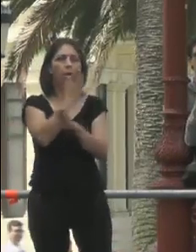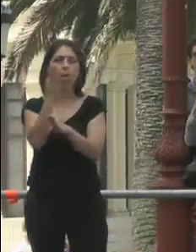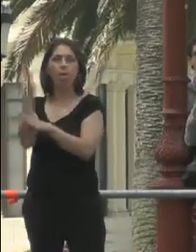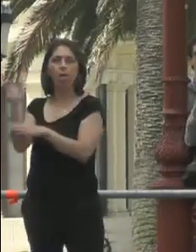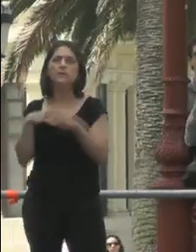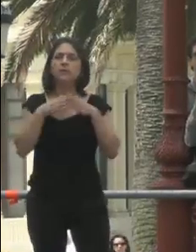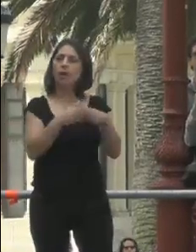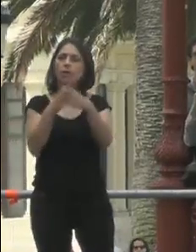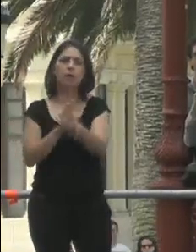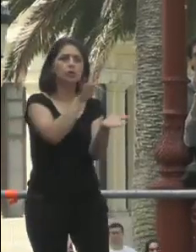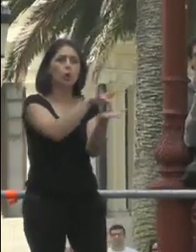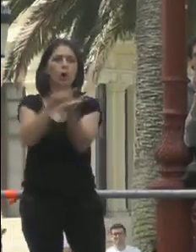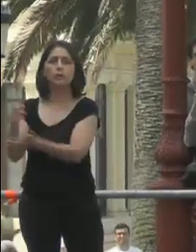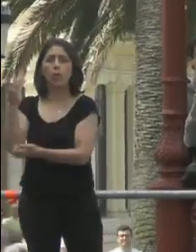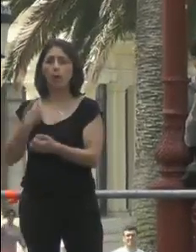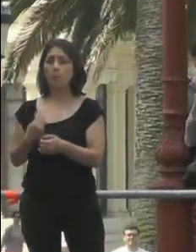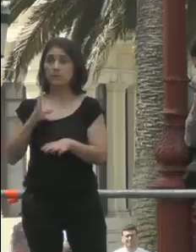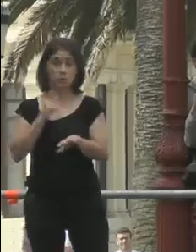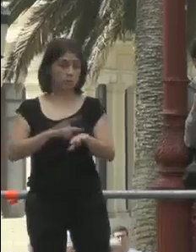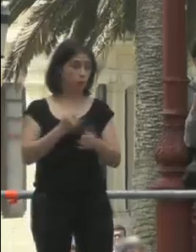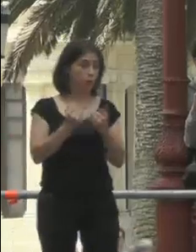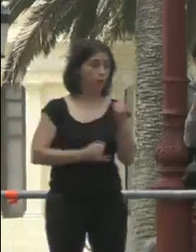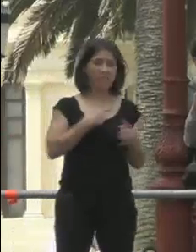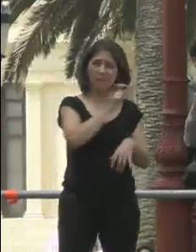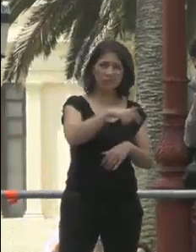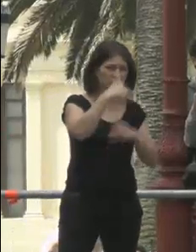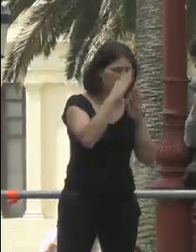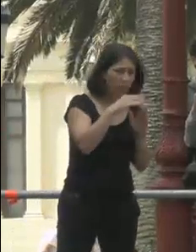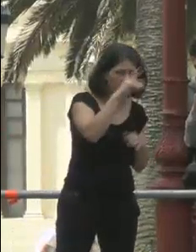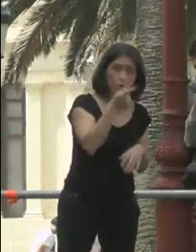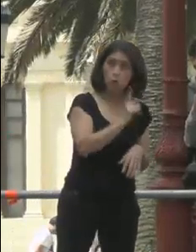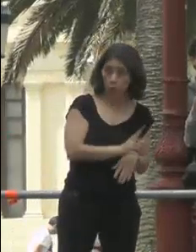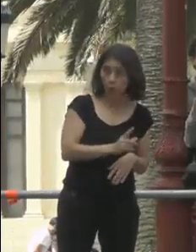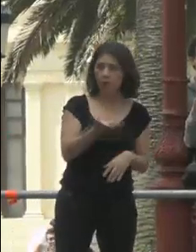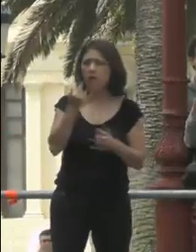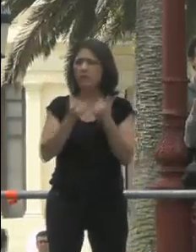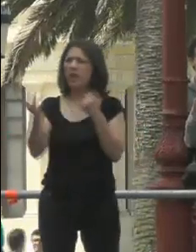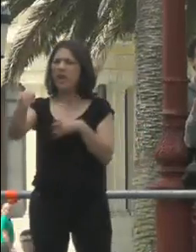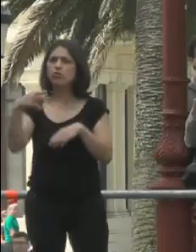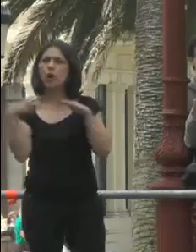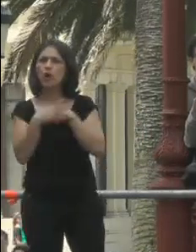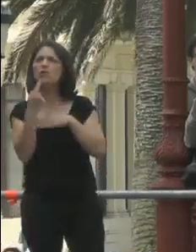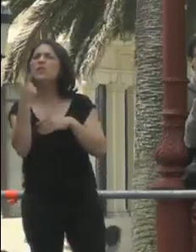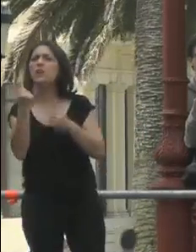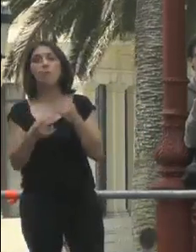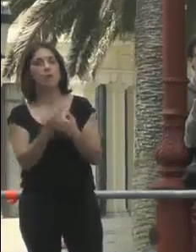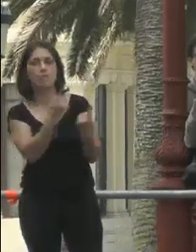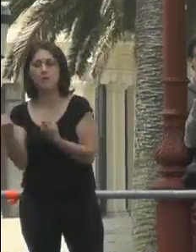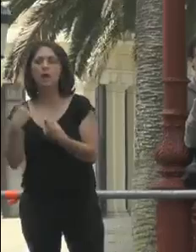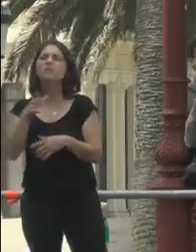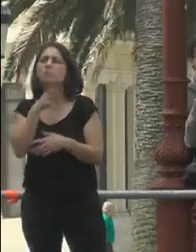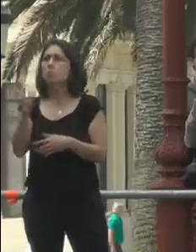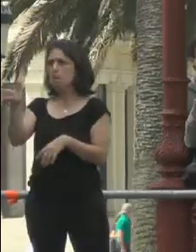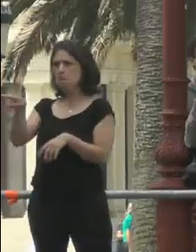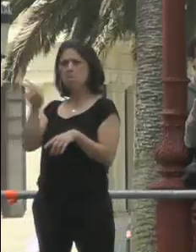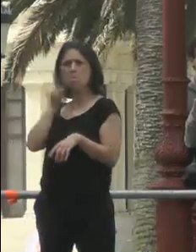yate en yate en vez de preocuparse polo seu pobo. Por que nos minten e nos din que os recortes son absolutamente necesarios,